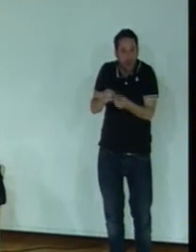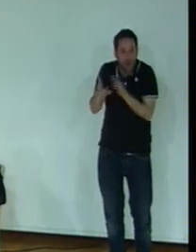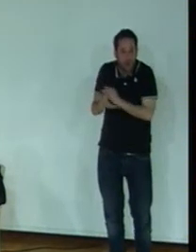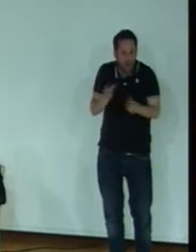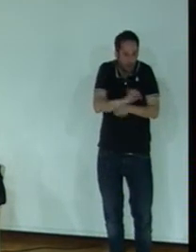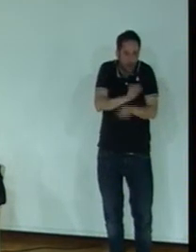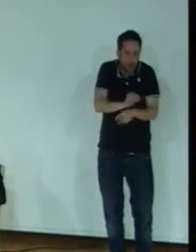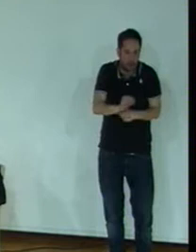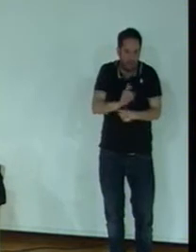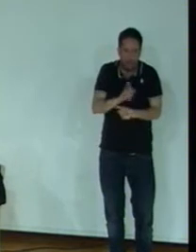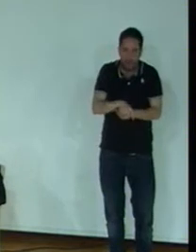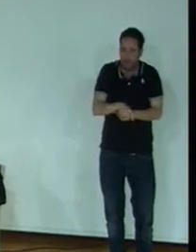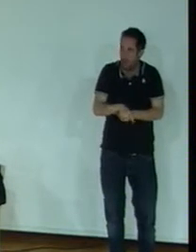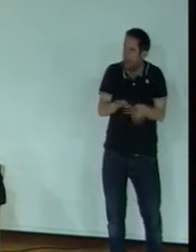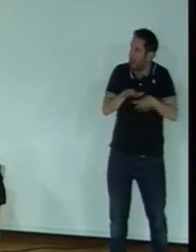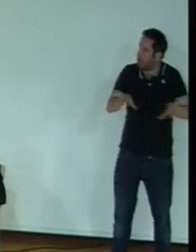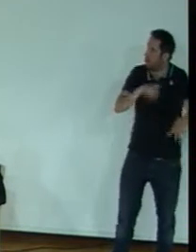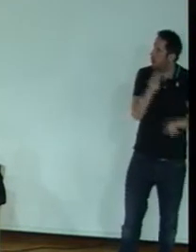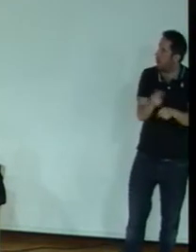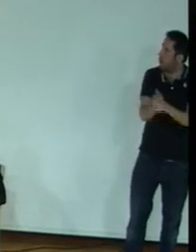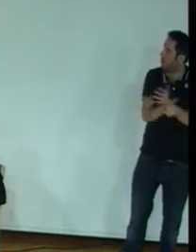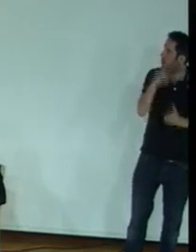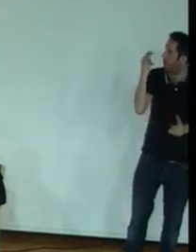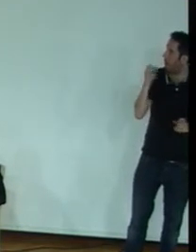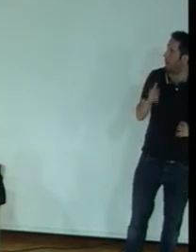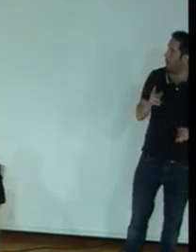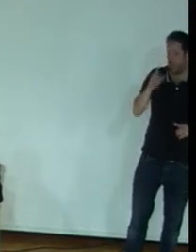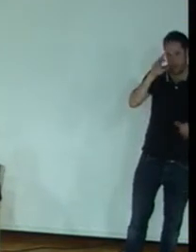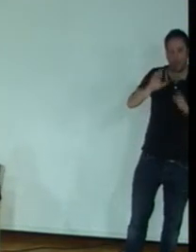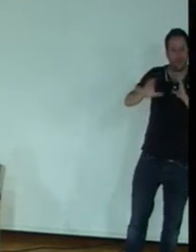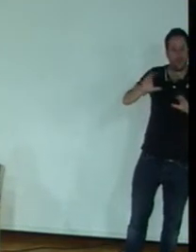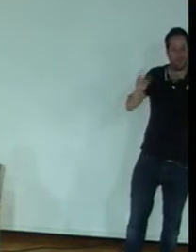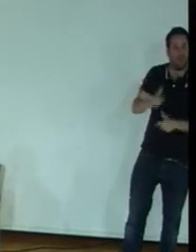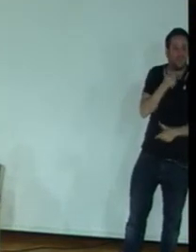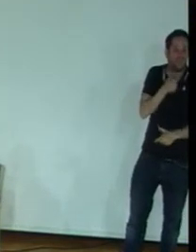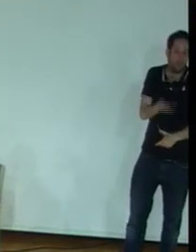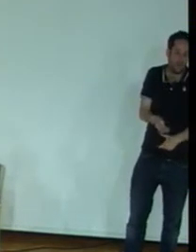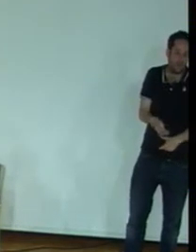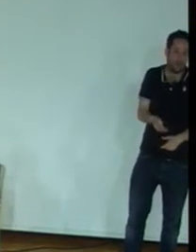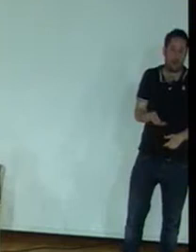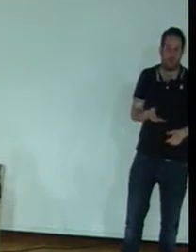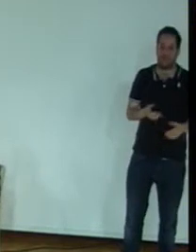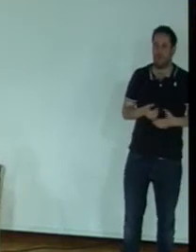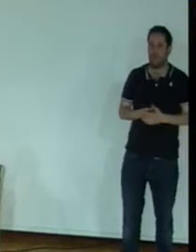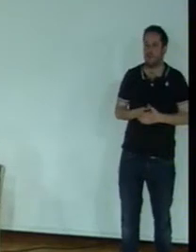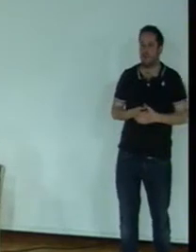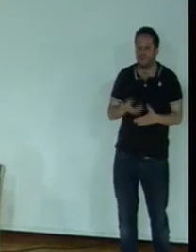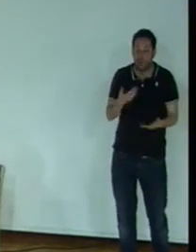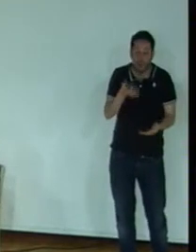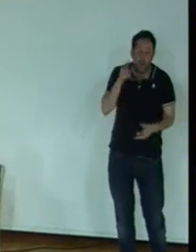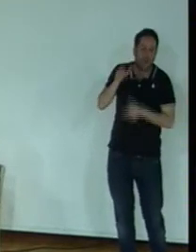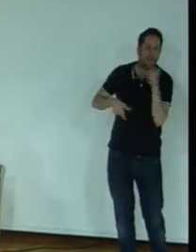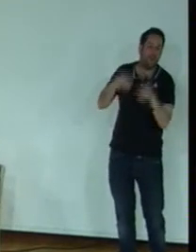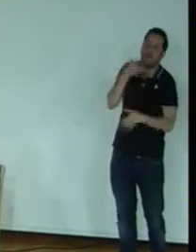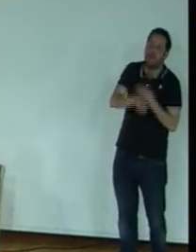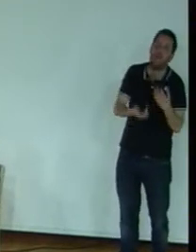étaient obligés d'installer dans leur réseau pour intercepter facilement les communications. Alors, les mauvaises langues disent que ça existait depuis très